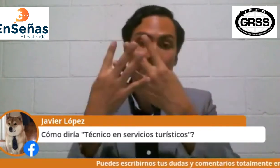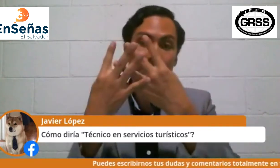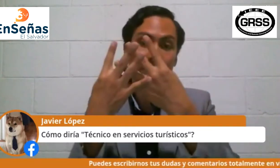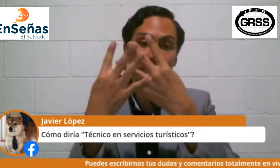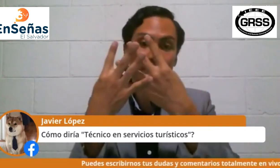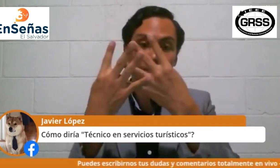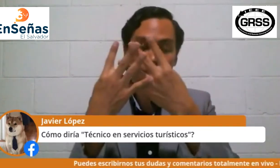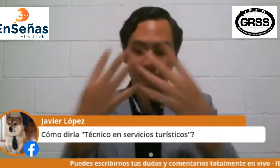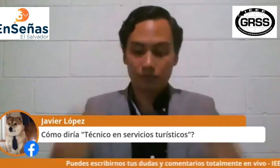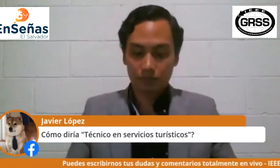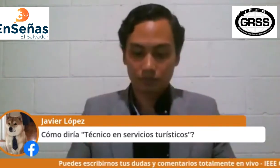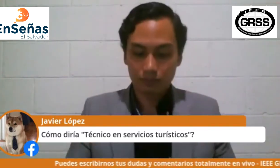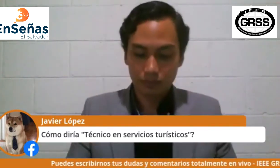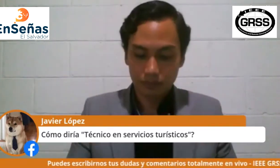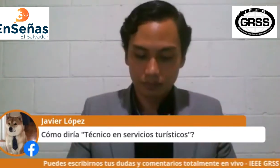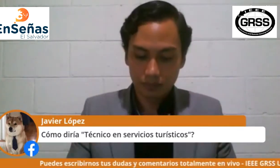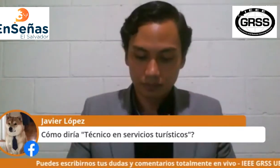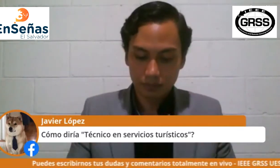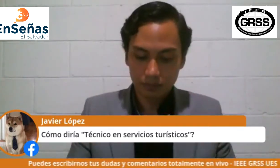Matemática.